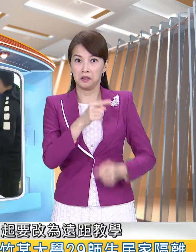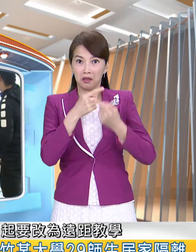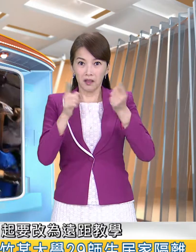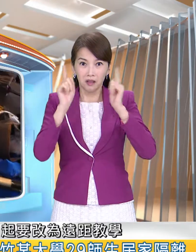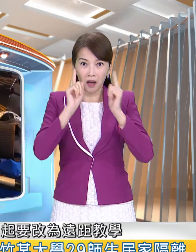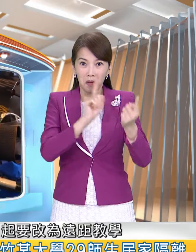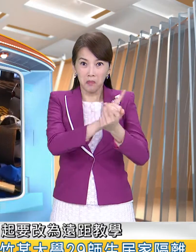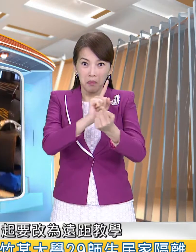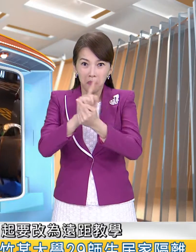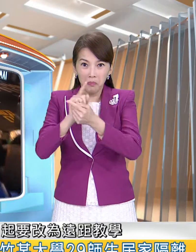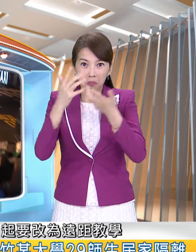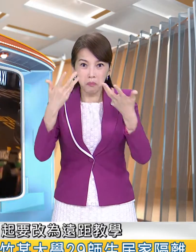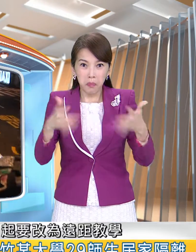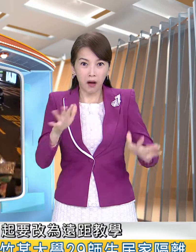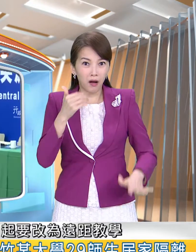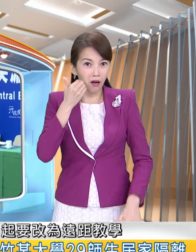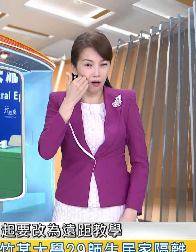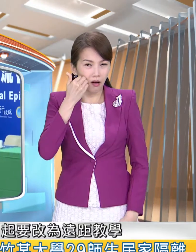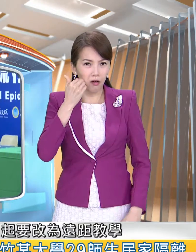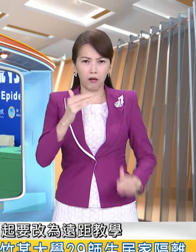为远距教学。